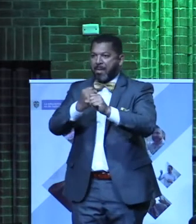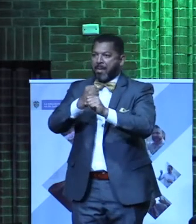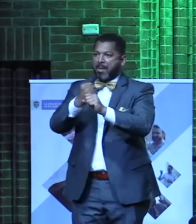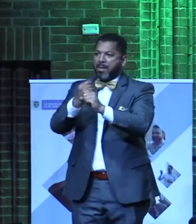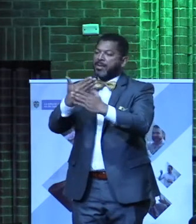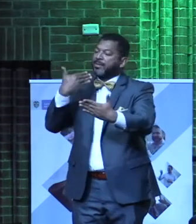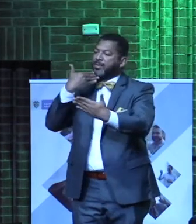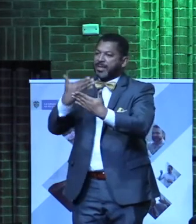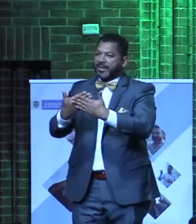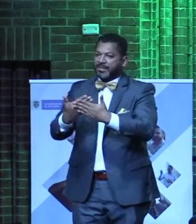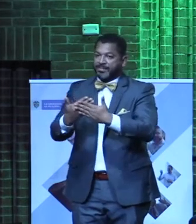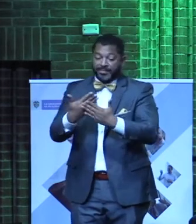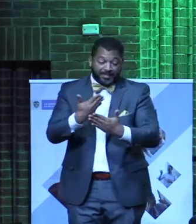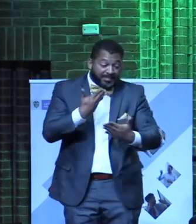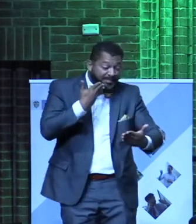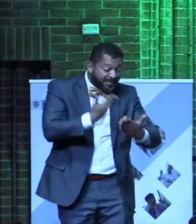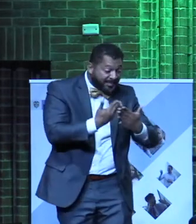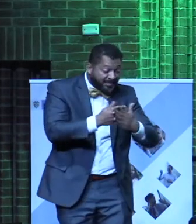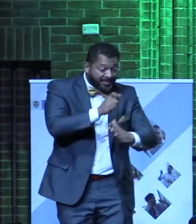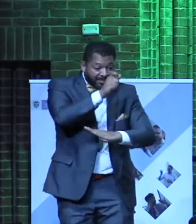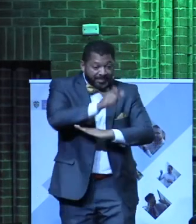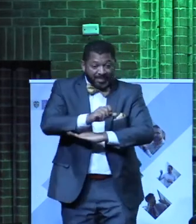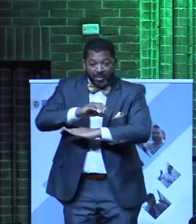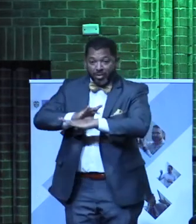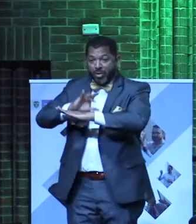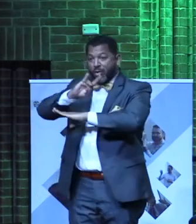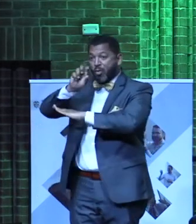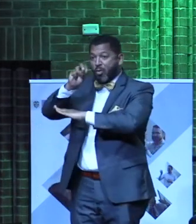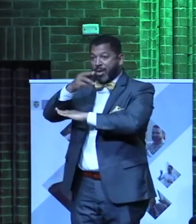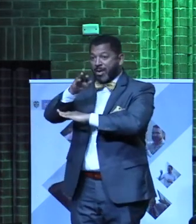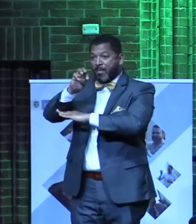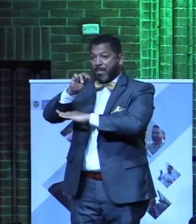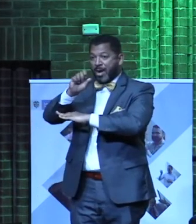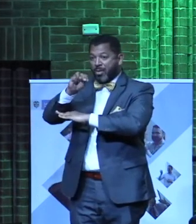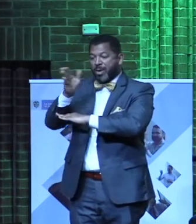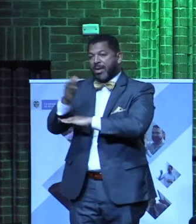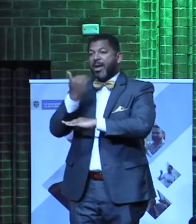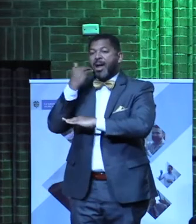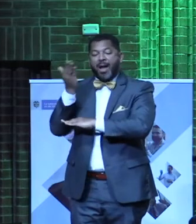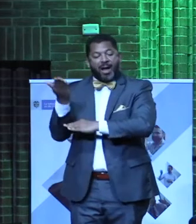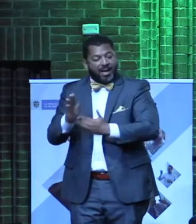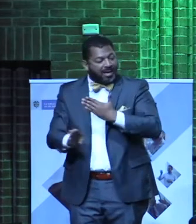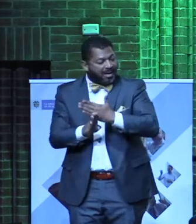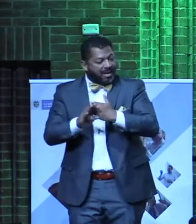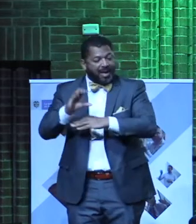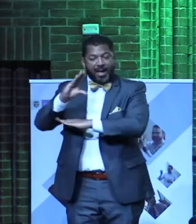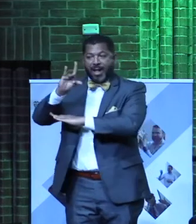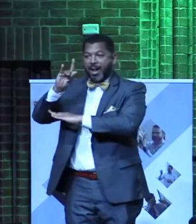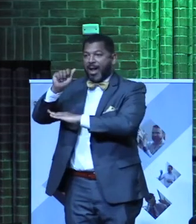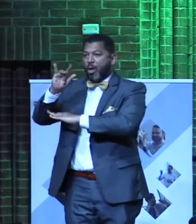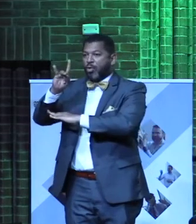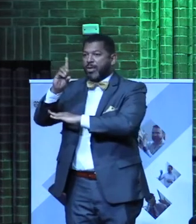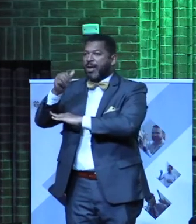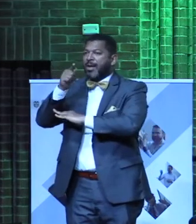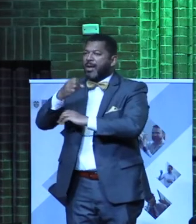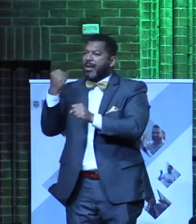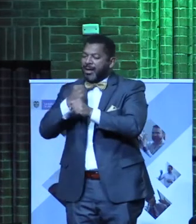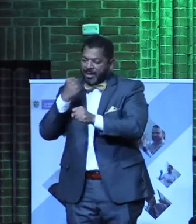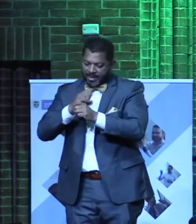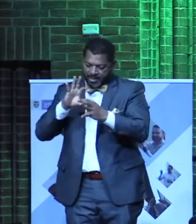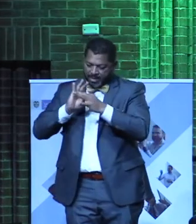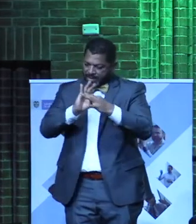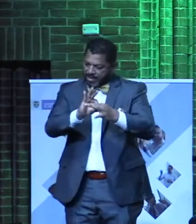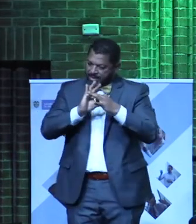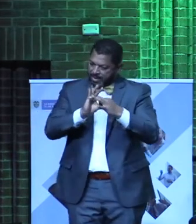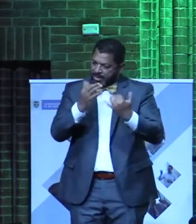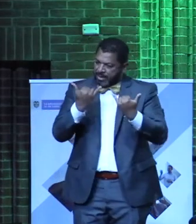gracias. Muchísimas gracias, doctor Juan Manuel. Continuamos entonces con la doctora Claudia Castaño, que nos va a comentar un poco el trabajo que hicimos en Alianza este